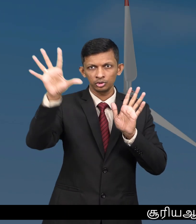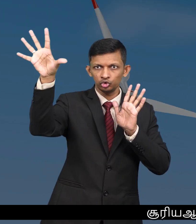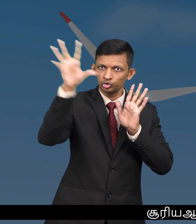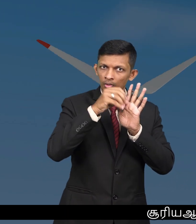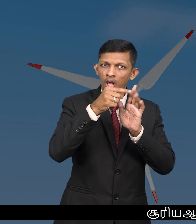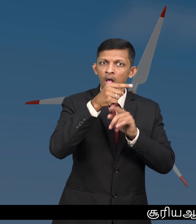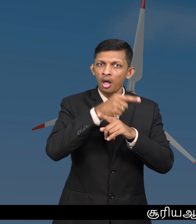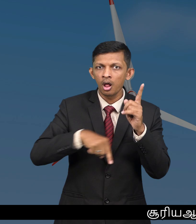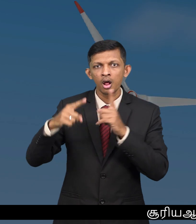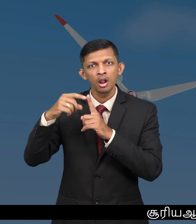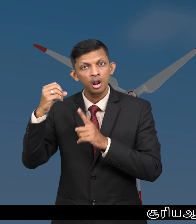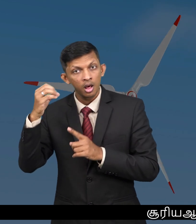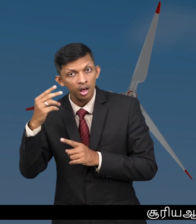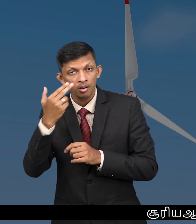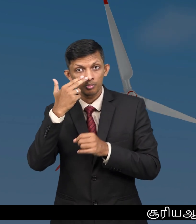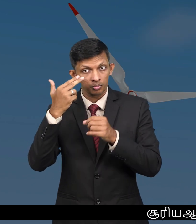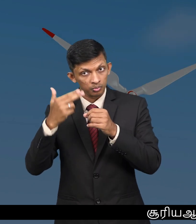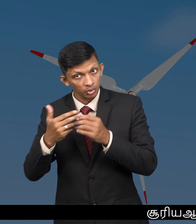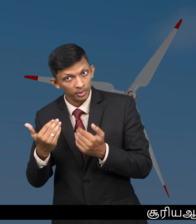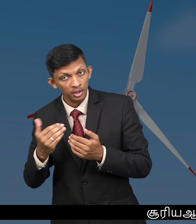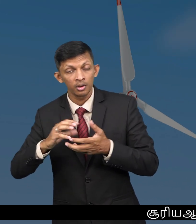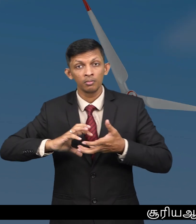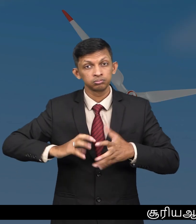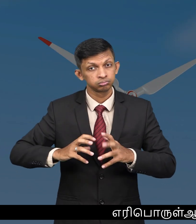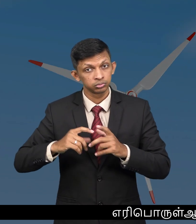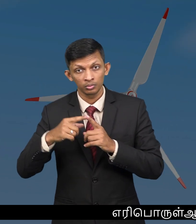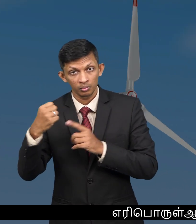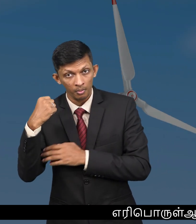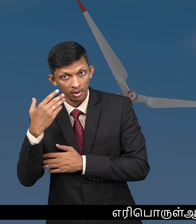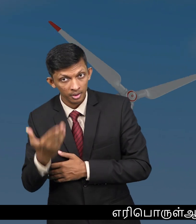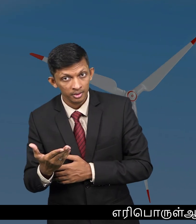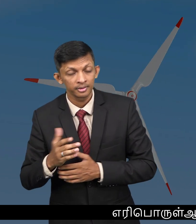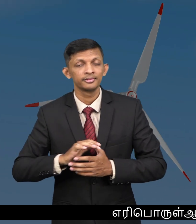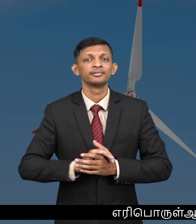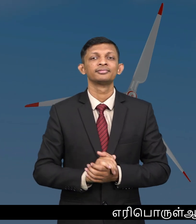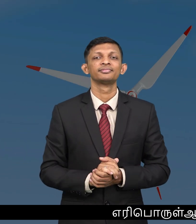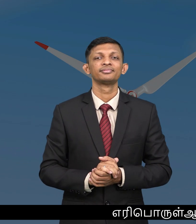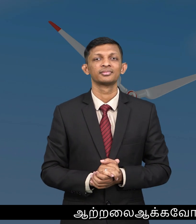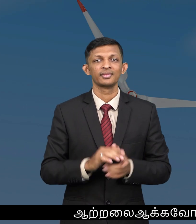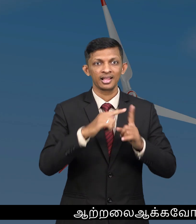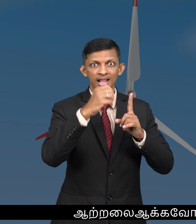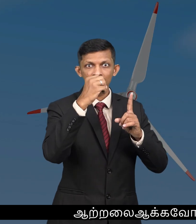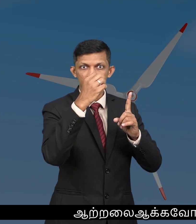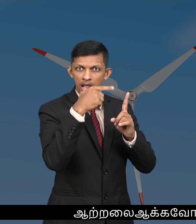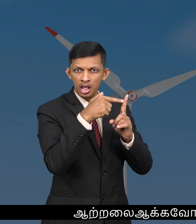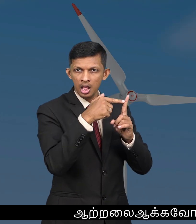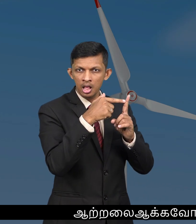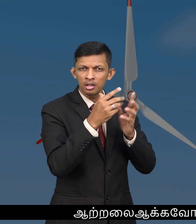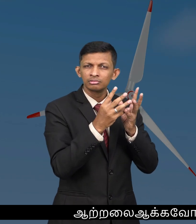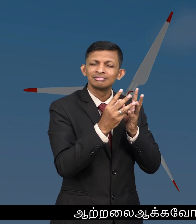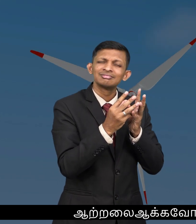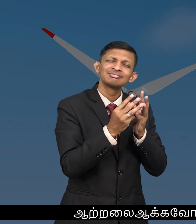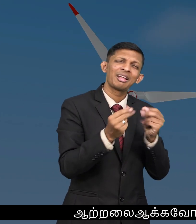உதாரணமாக சூரிய ஆற்றல், மின்சாரம். எரிபொருள் ஆற்றல், இயந்திர ஆற்றல். ஆற்றலை